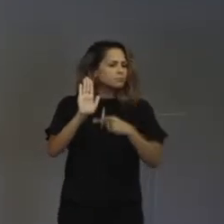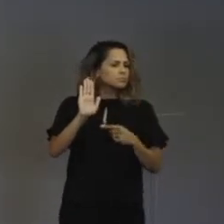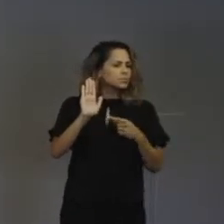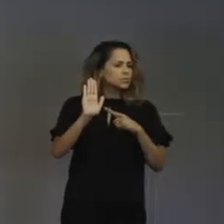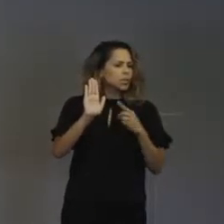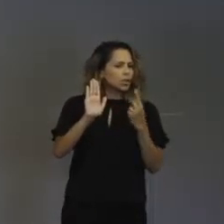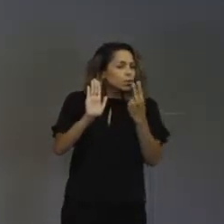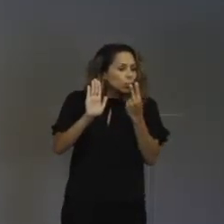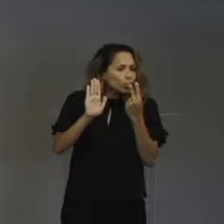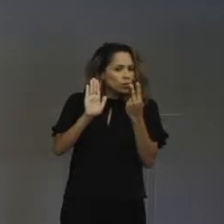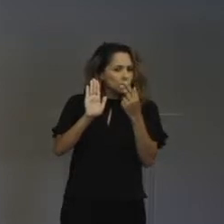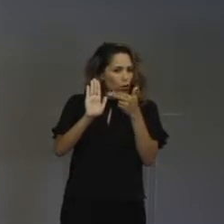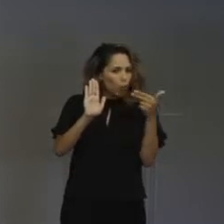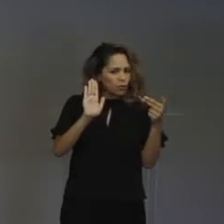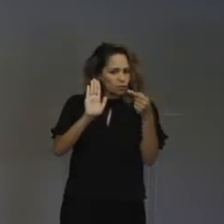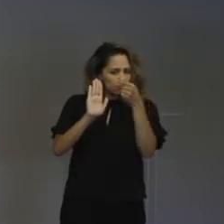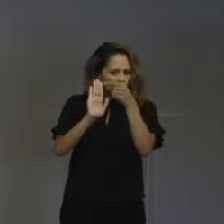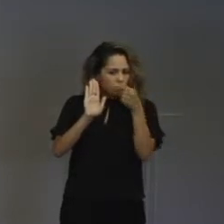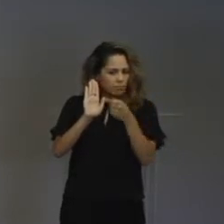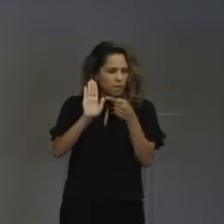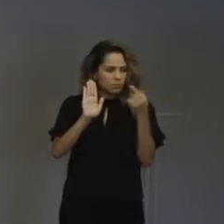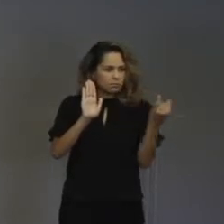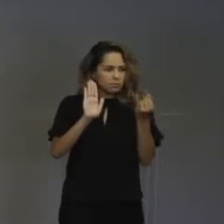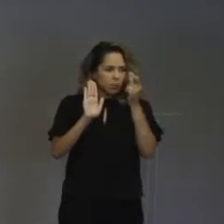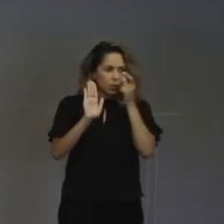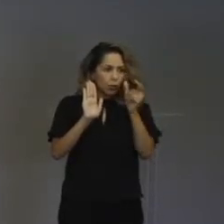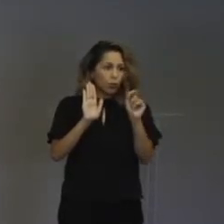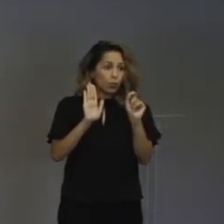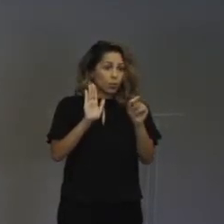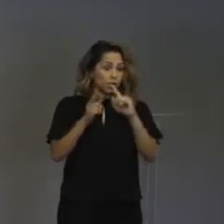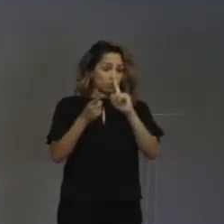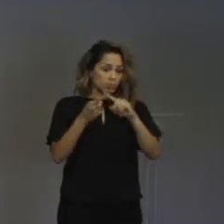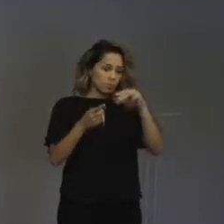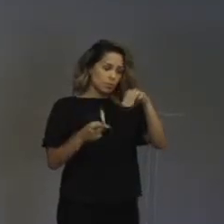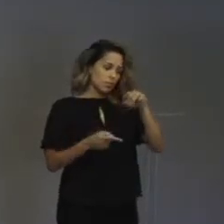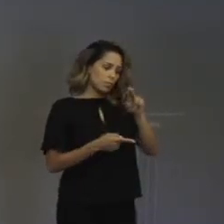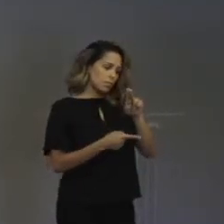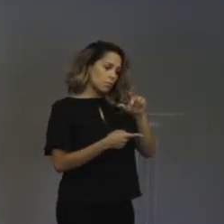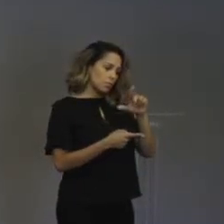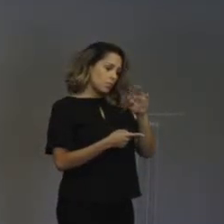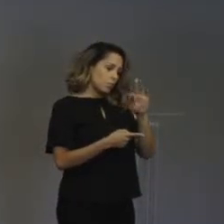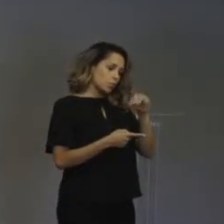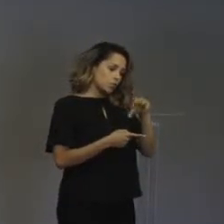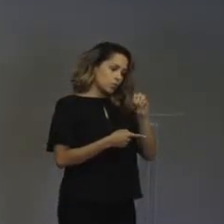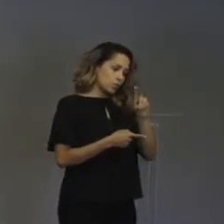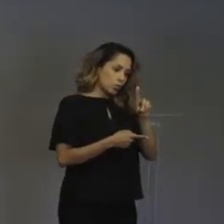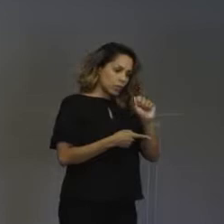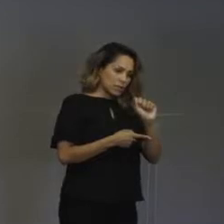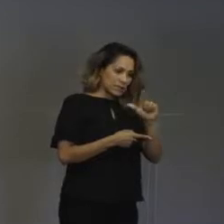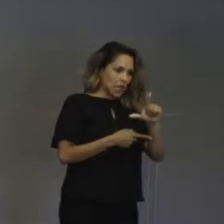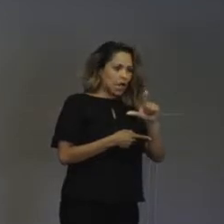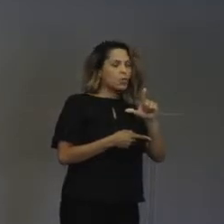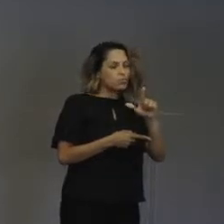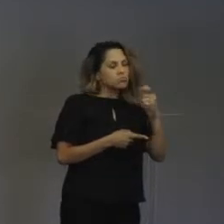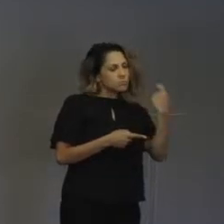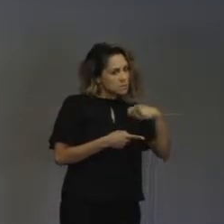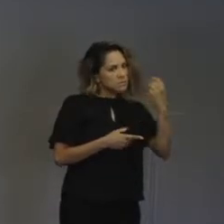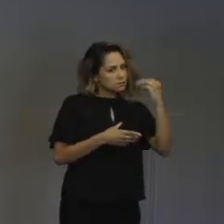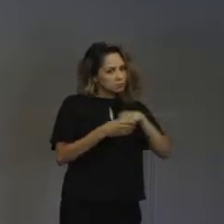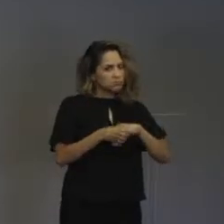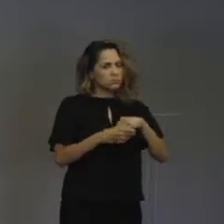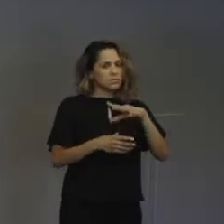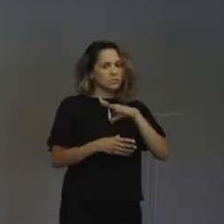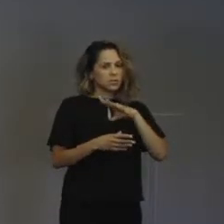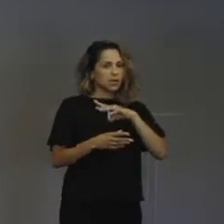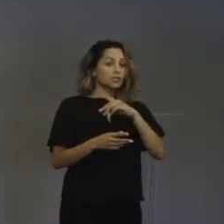tão interessante, que eram multimodal. Então, a cidade tem que ter multimodal. E a